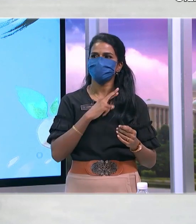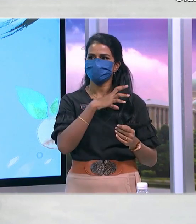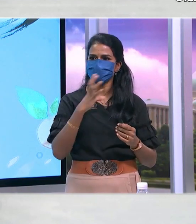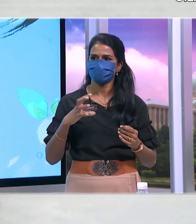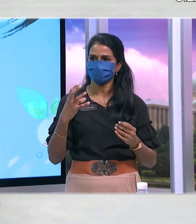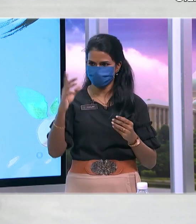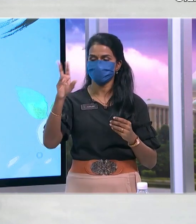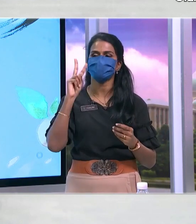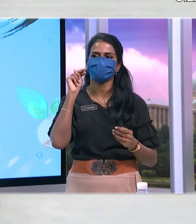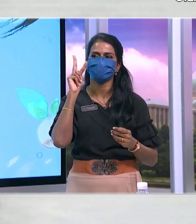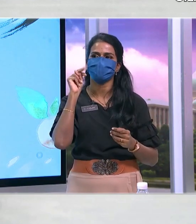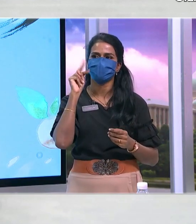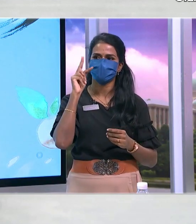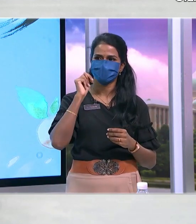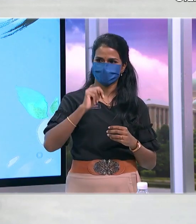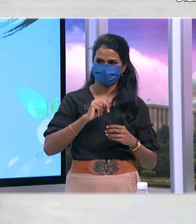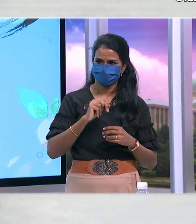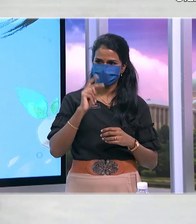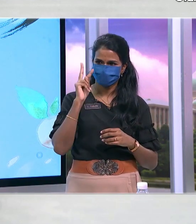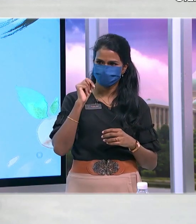Rucwa. Okey, Vivian.